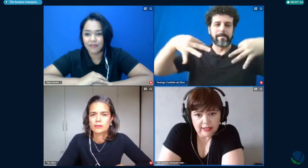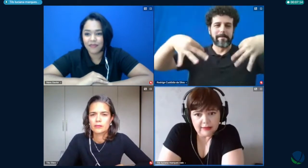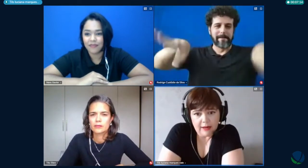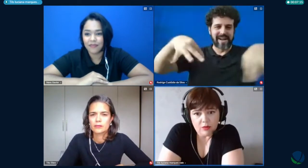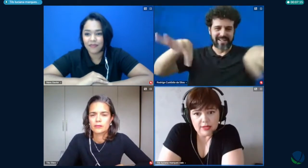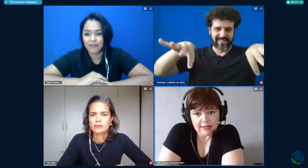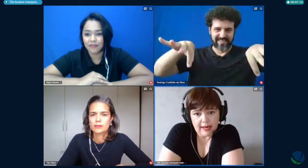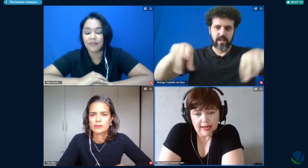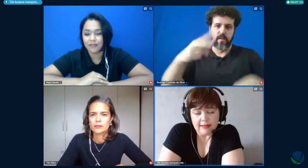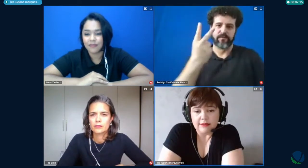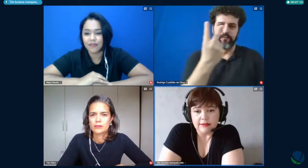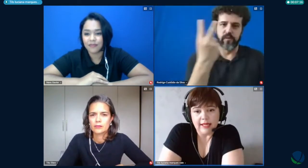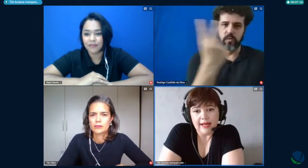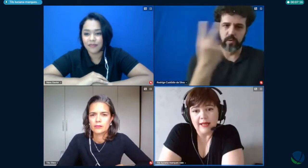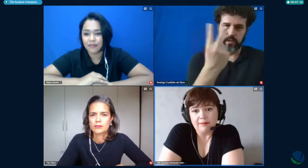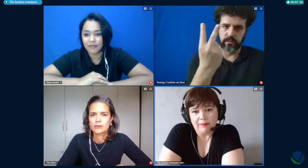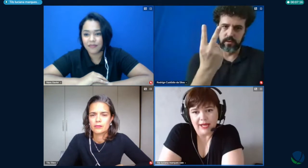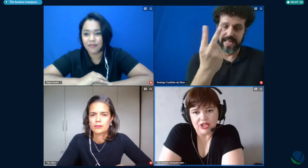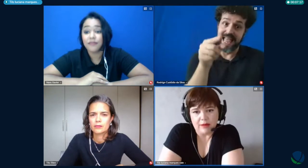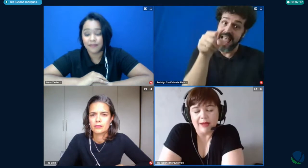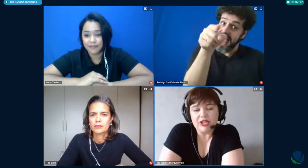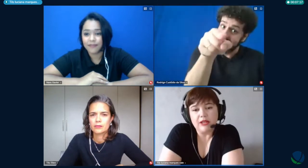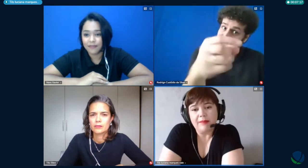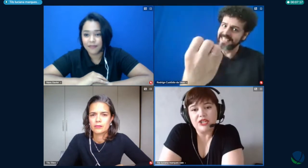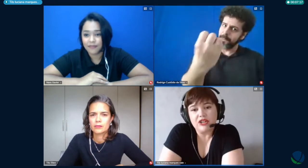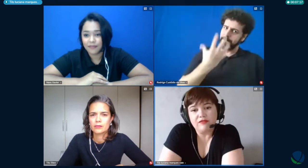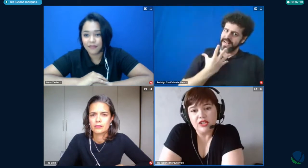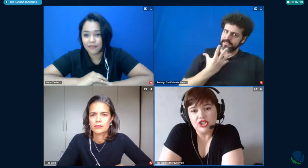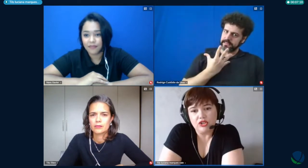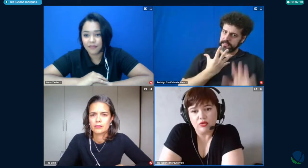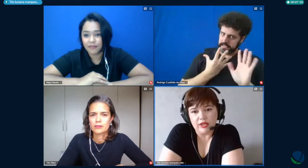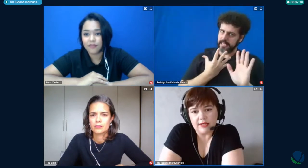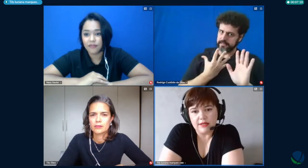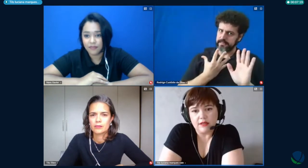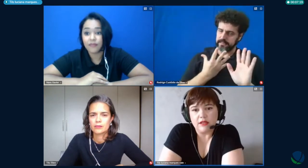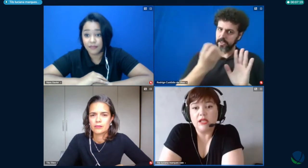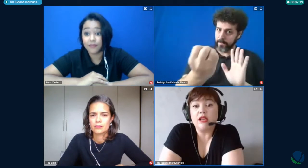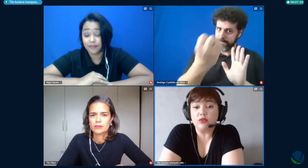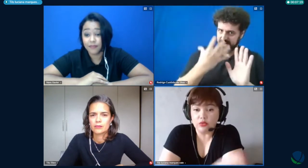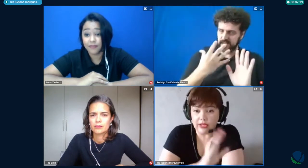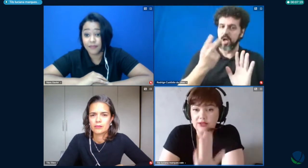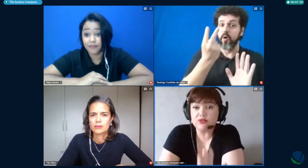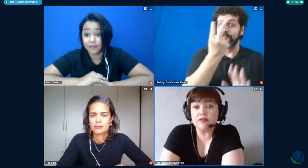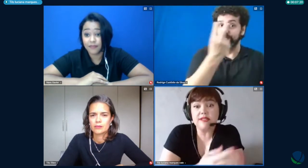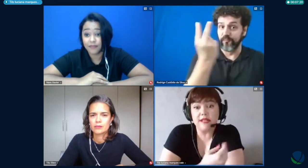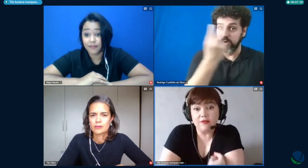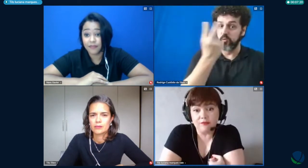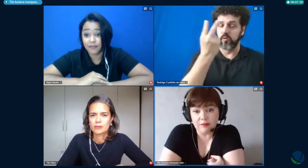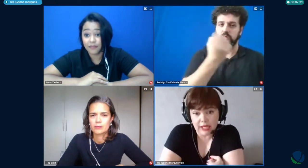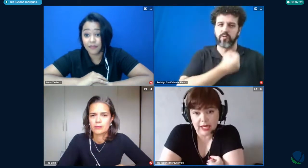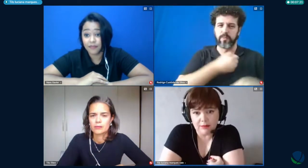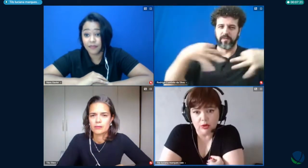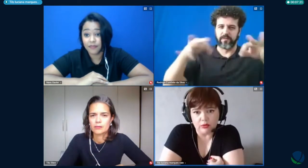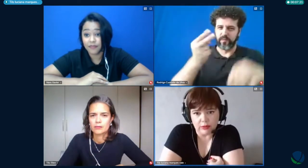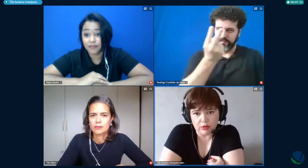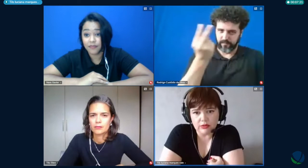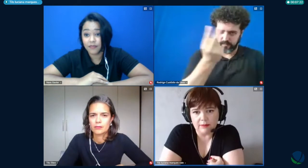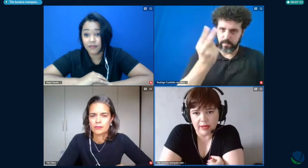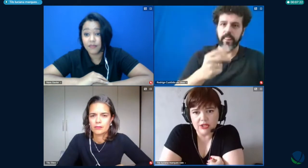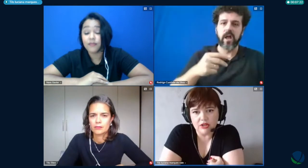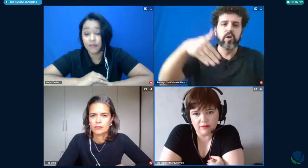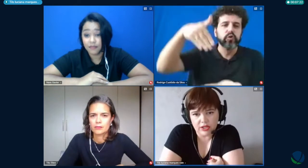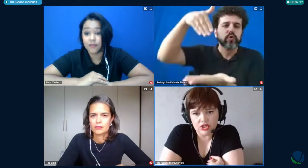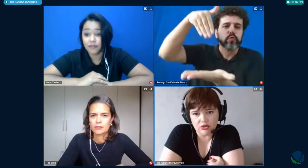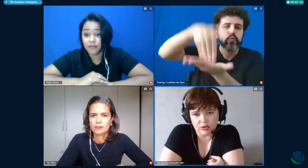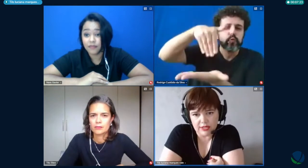Eu vou tentar mostrar a partir da página 22, do texto que você me encaminhou, tá bom?